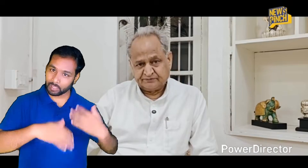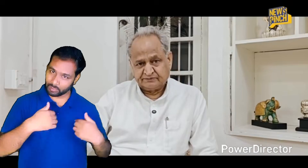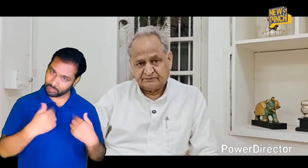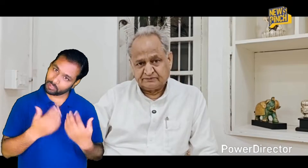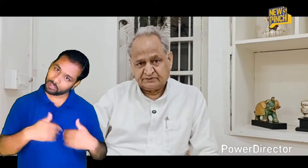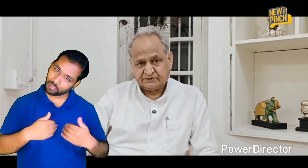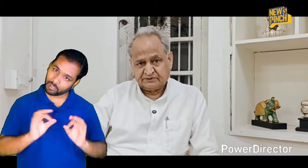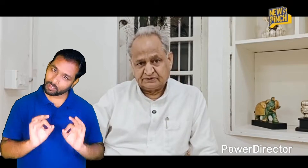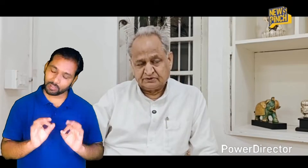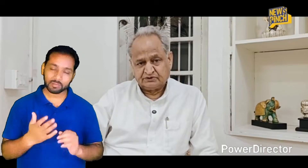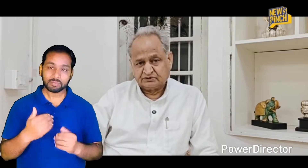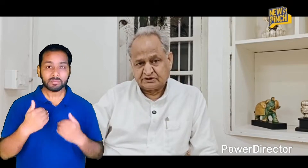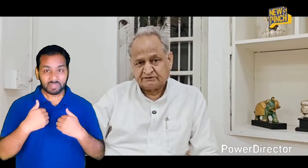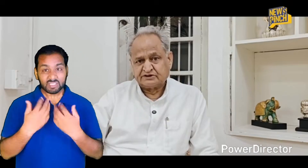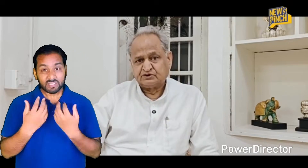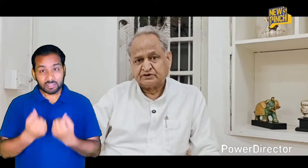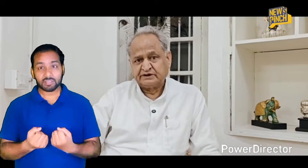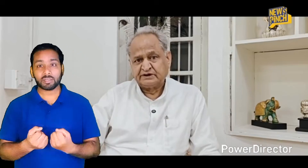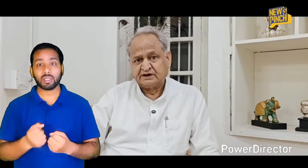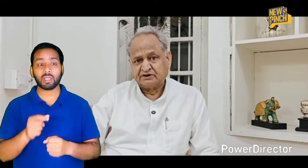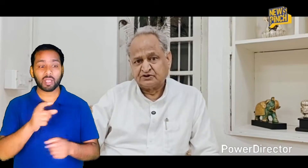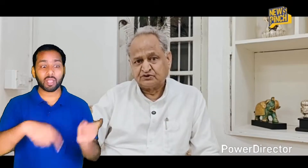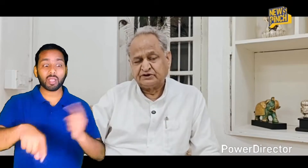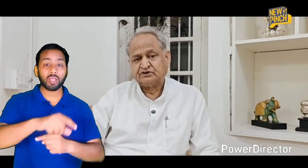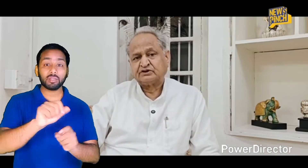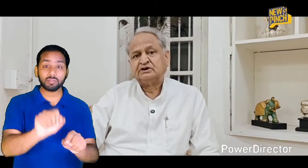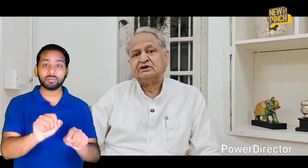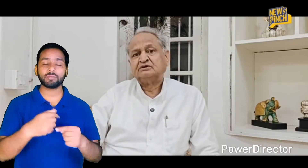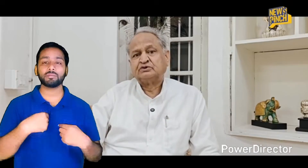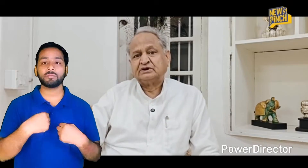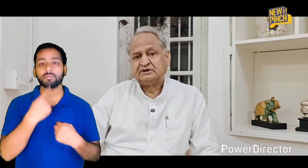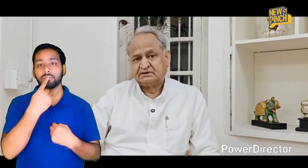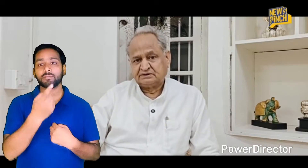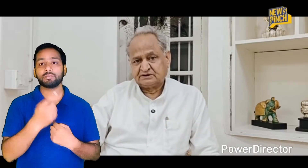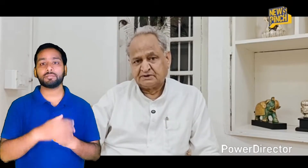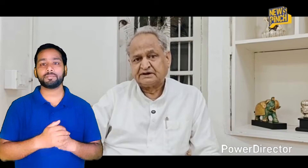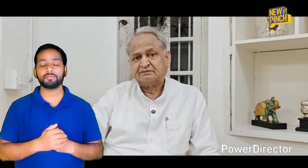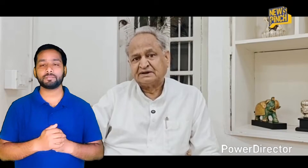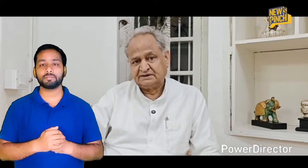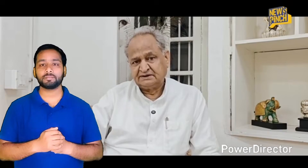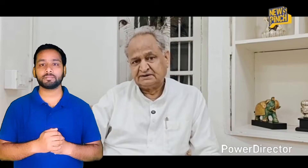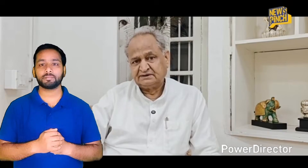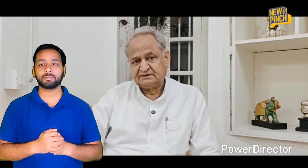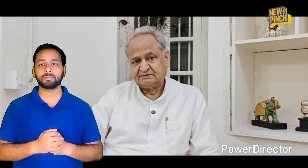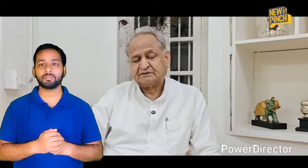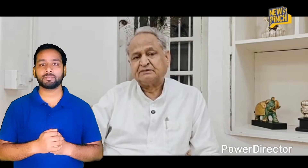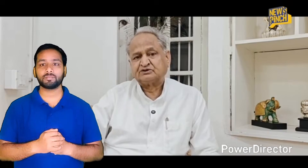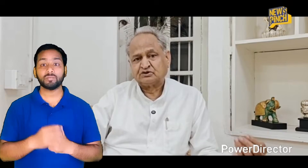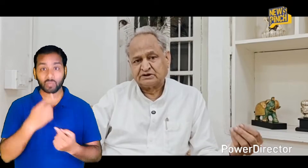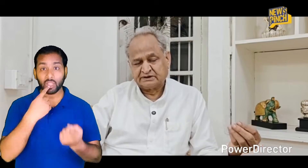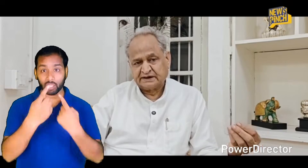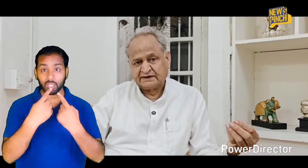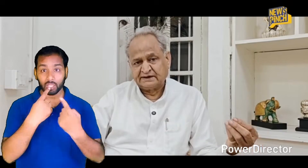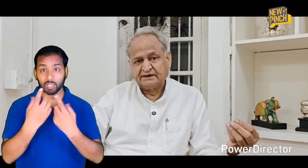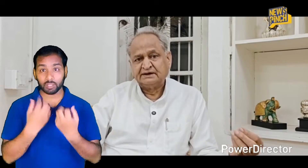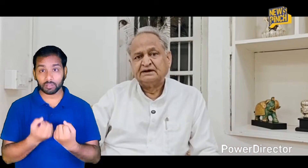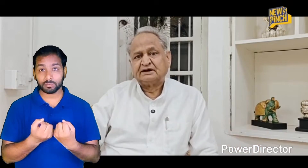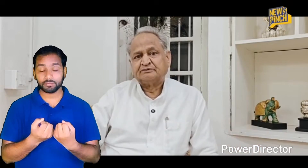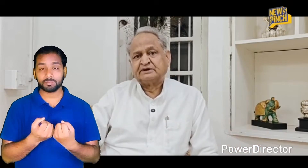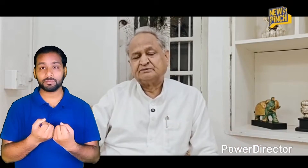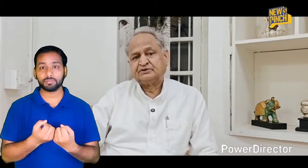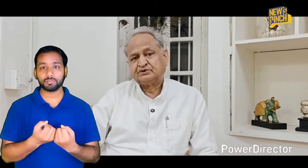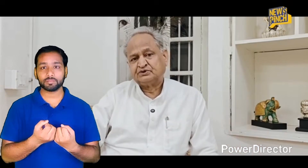सहयोग नहीं करें, क्योंकि तो शहरवासियों की नहीं, गांववासियों की और पूरे संभाग की बात थी। संभाग तो क्या